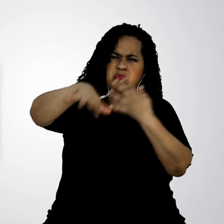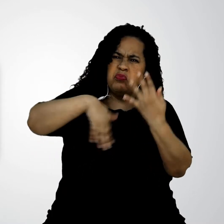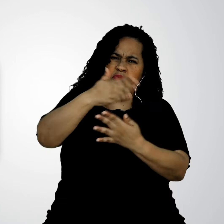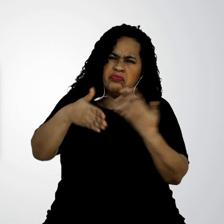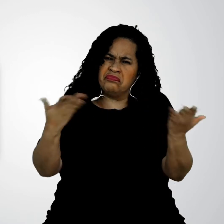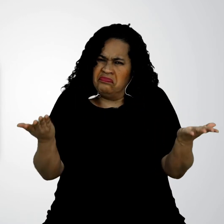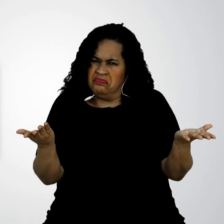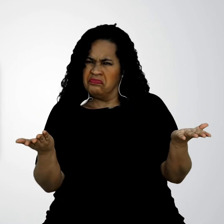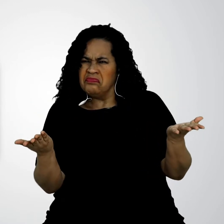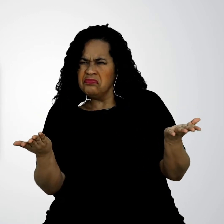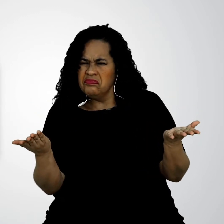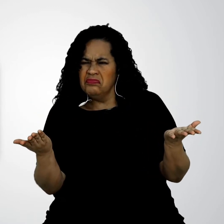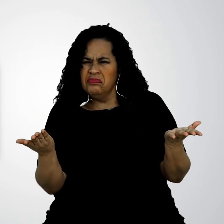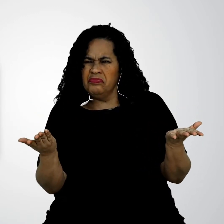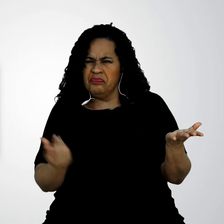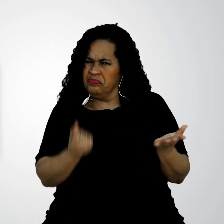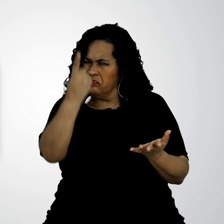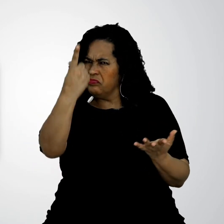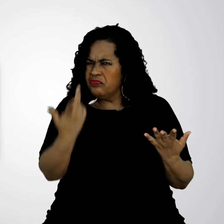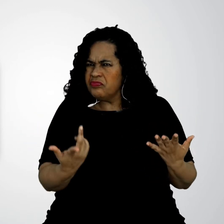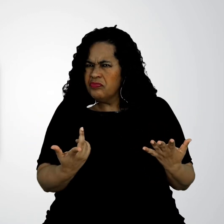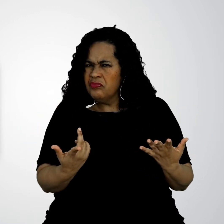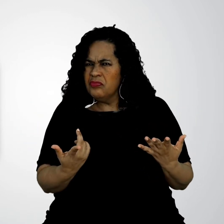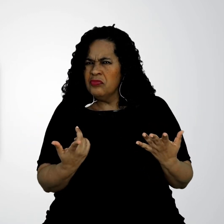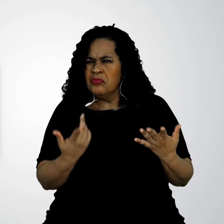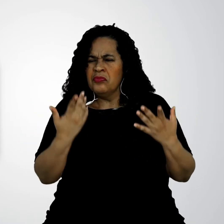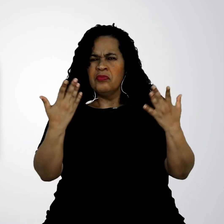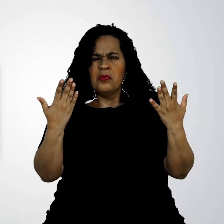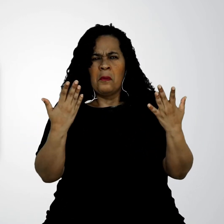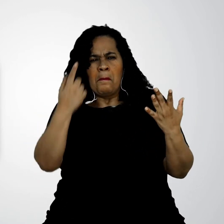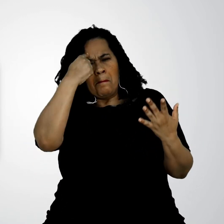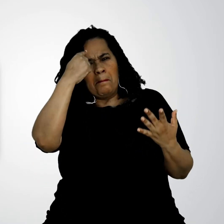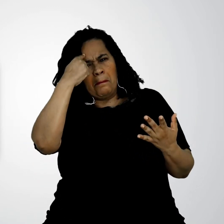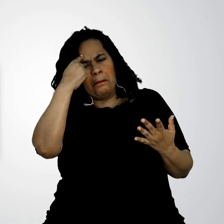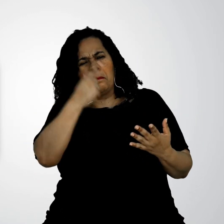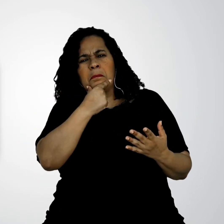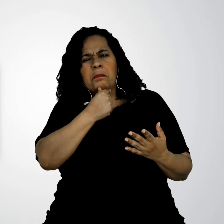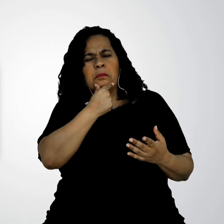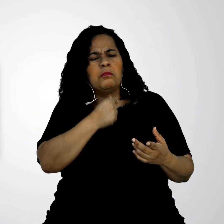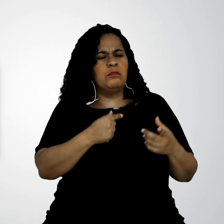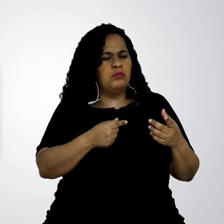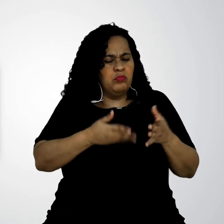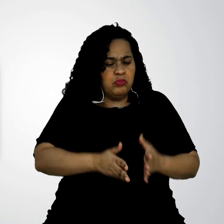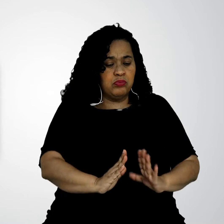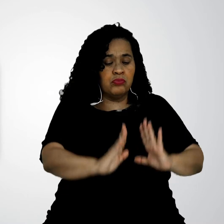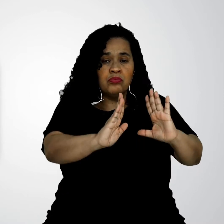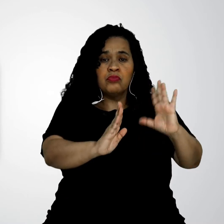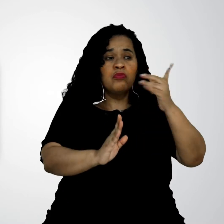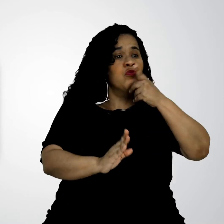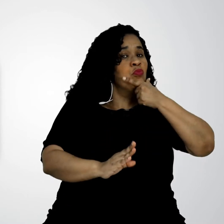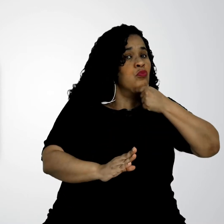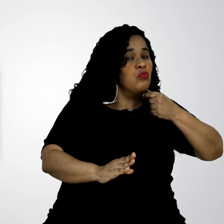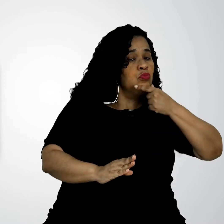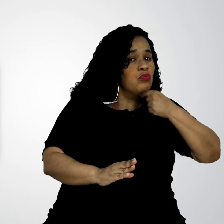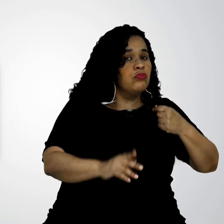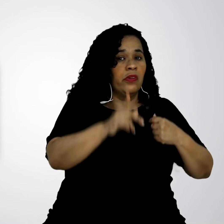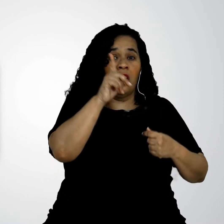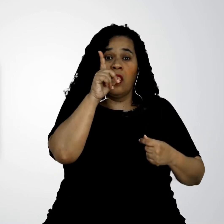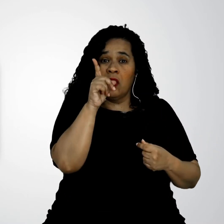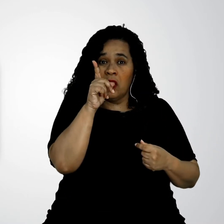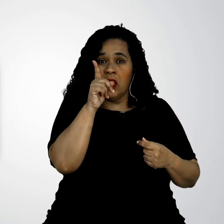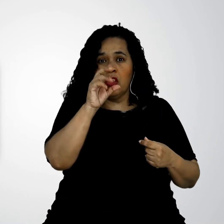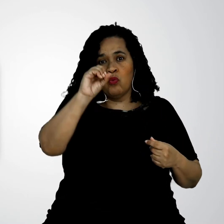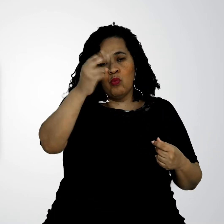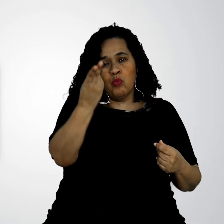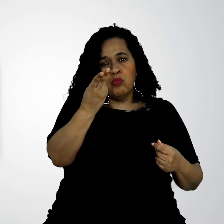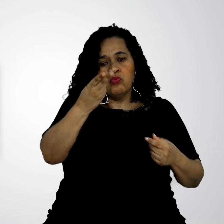questão. Então, não é porque você nasce com o órgão sexual masculino que você necessariamente tenha que exercer